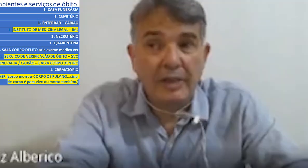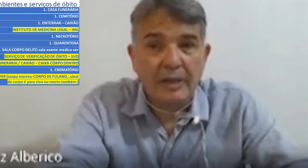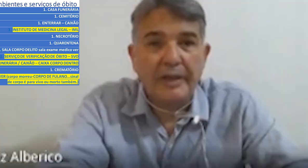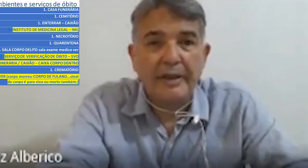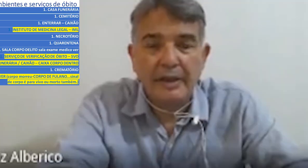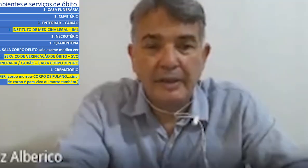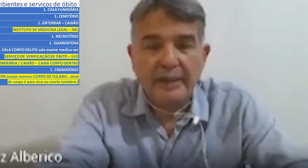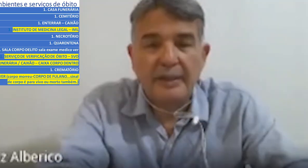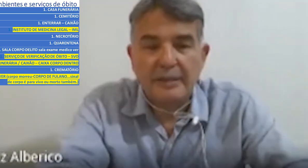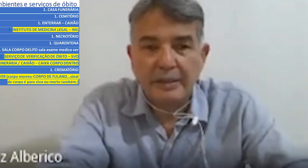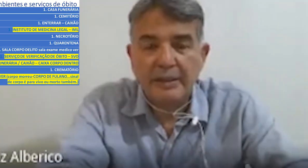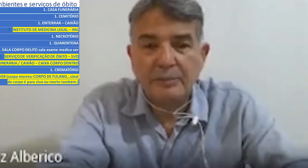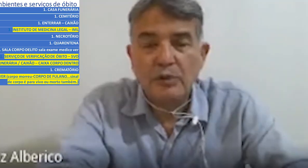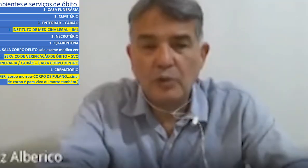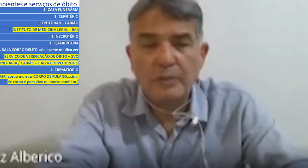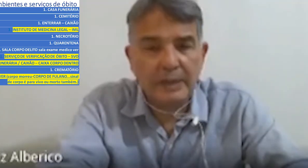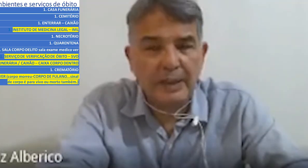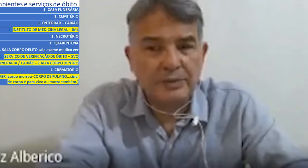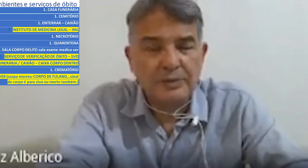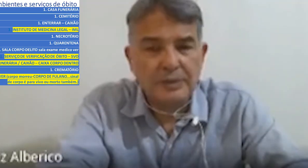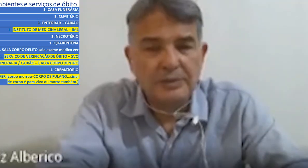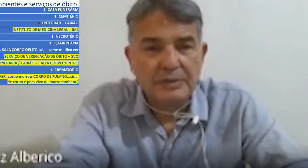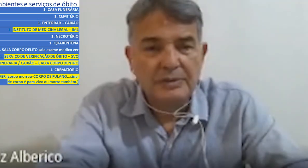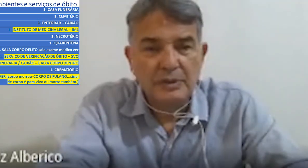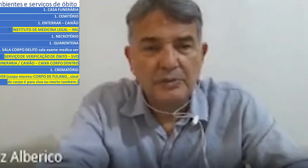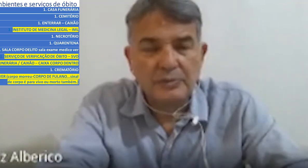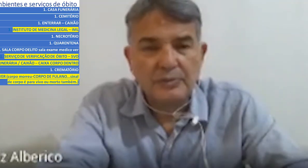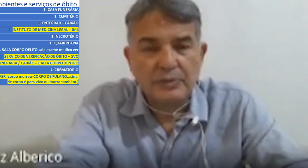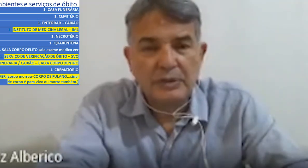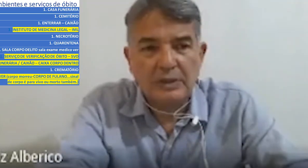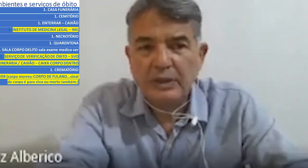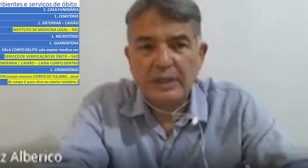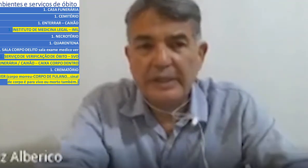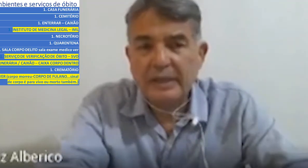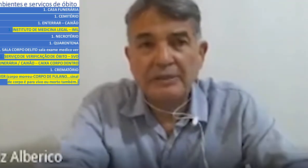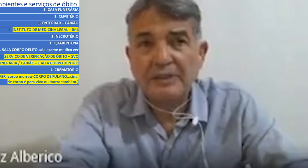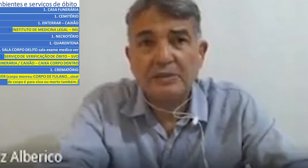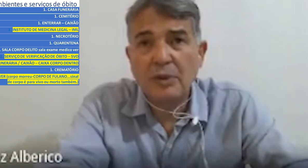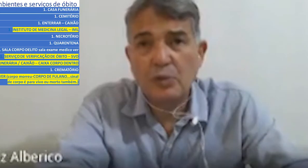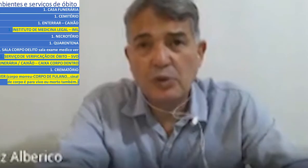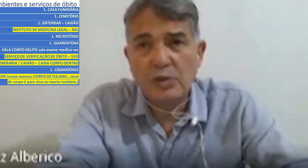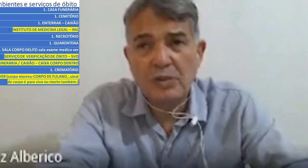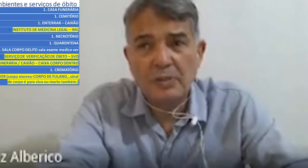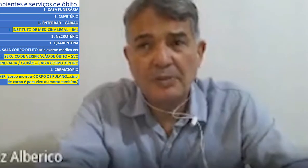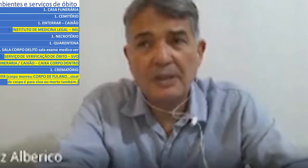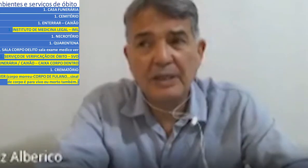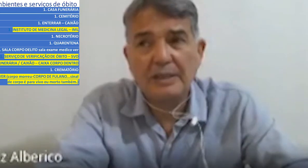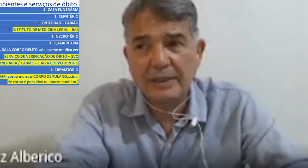Vai, é muito complicado. Então, tem que fazer uma construção para poder ele